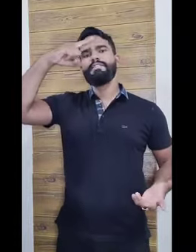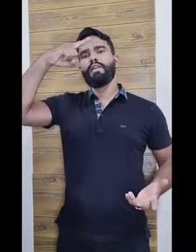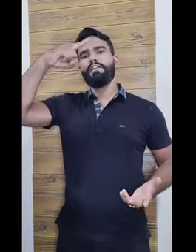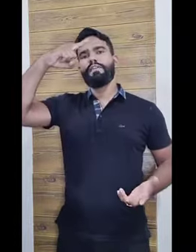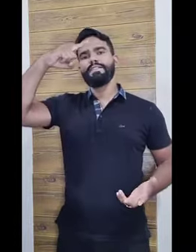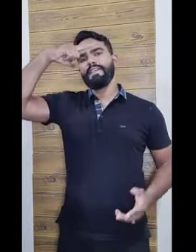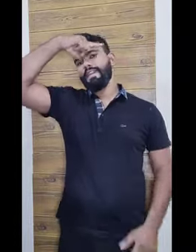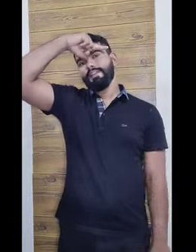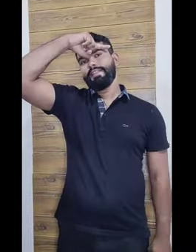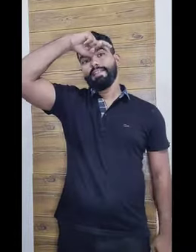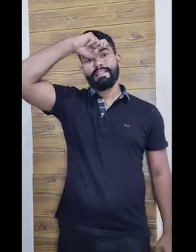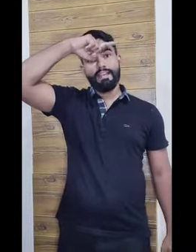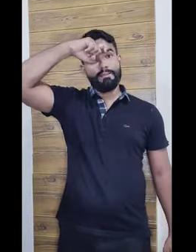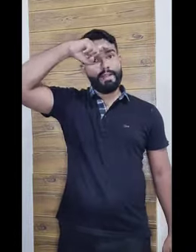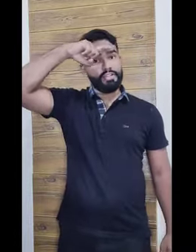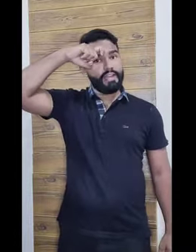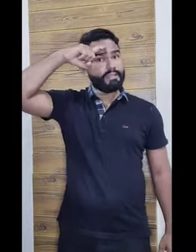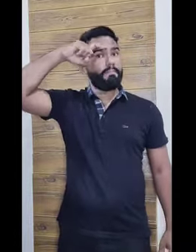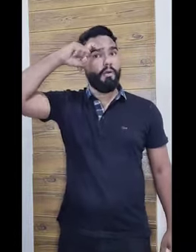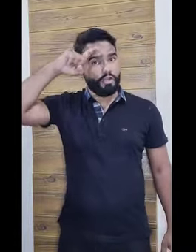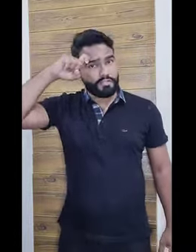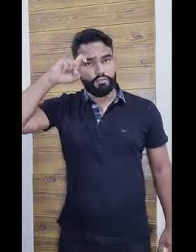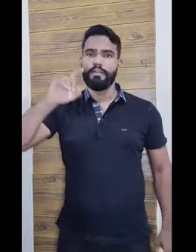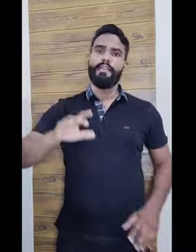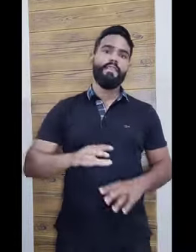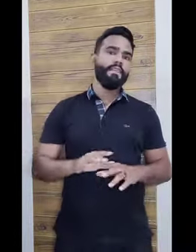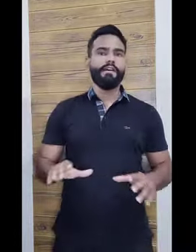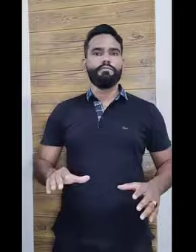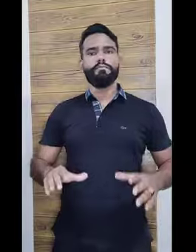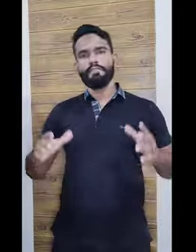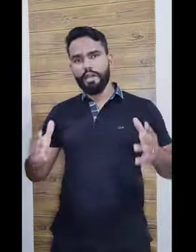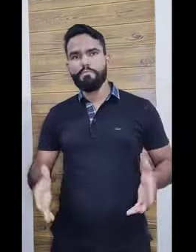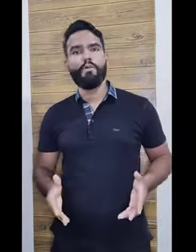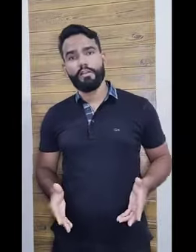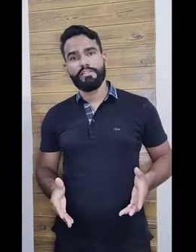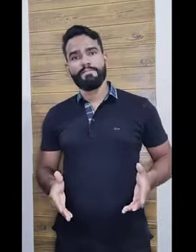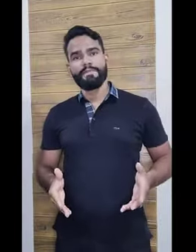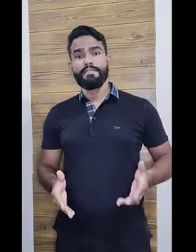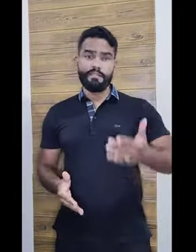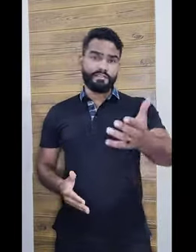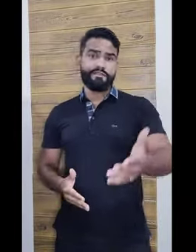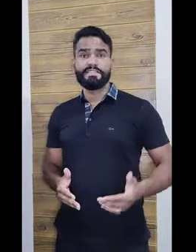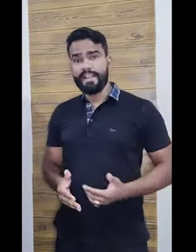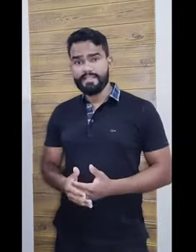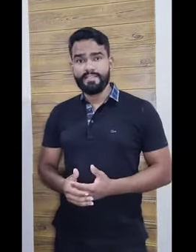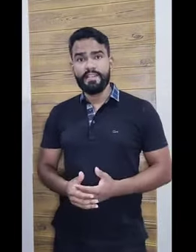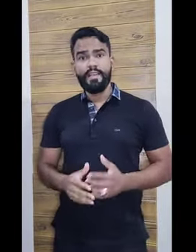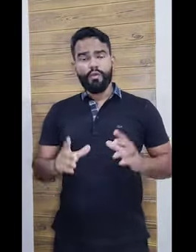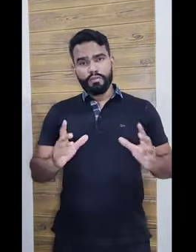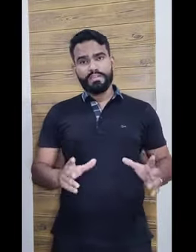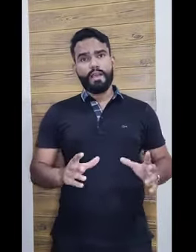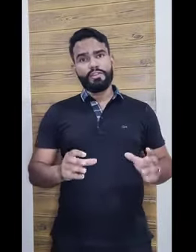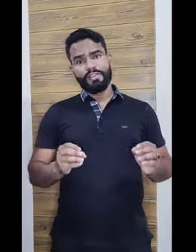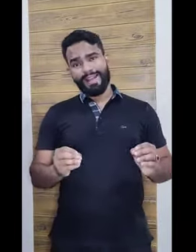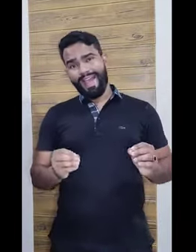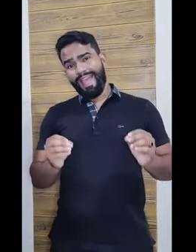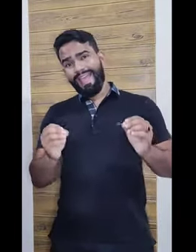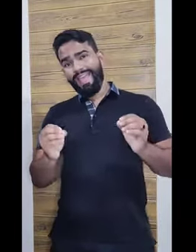eu quero fazer da esquerda para a direita. Posso? Não, não pode. Se você fizer assim, o sinal estará